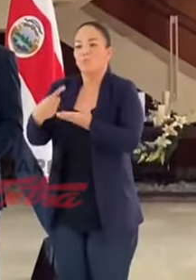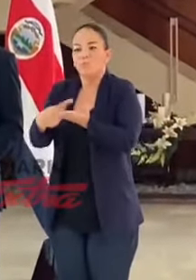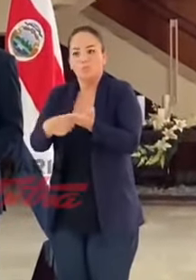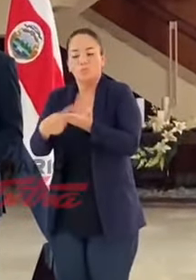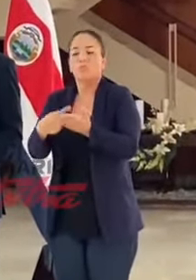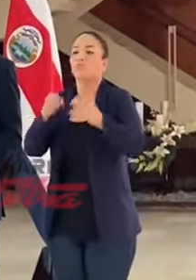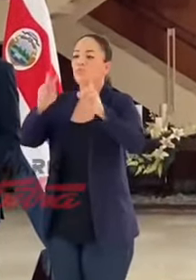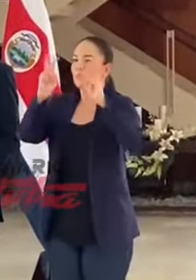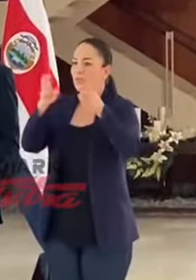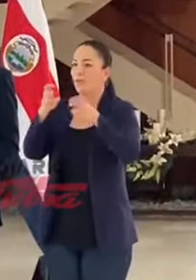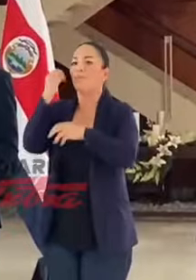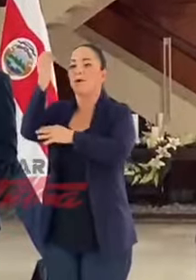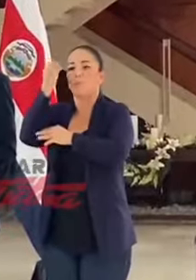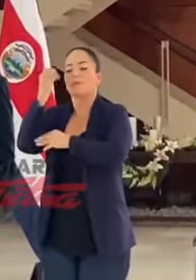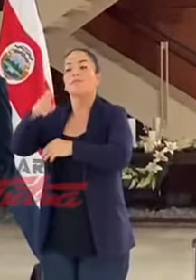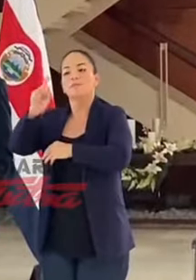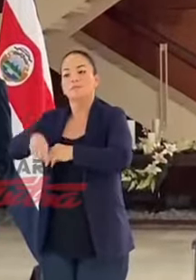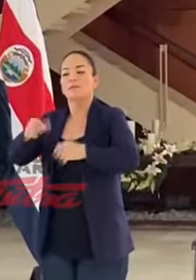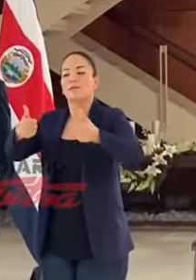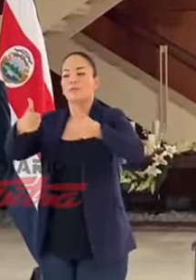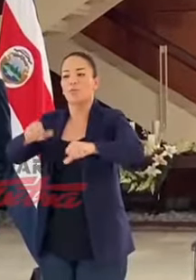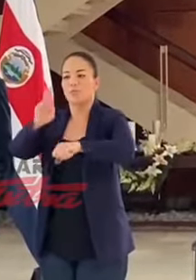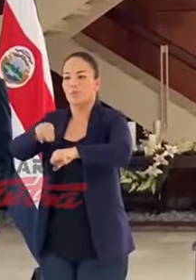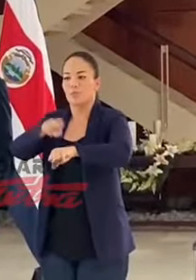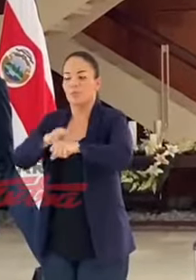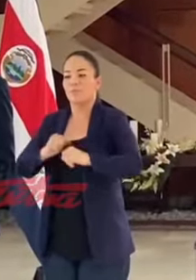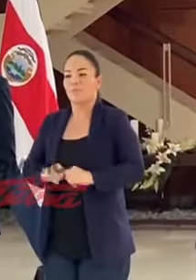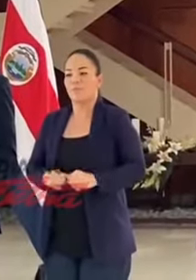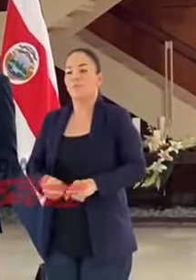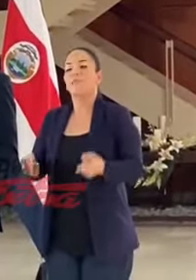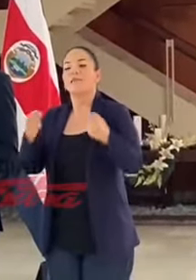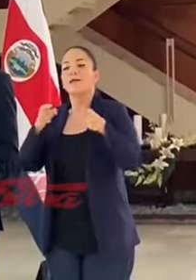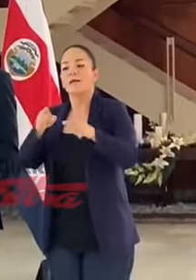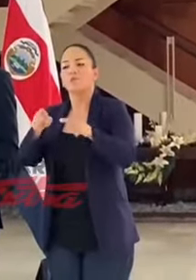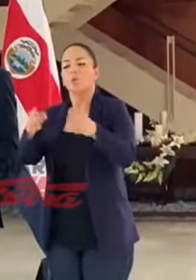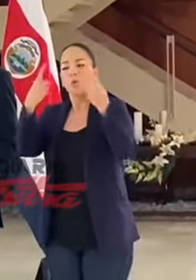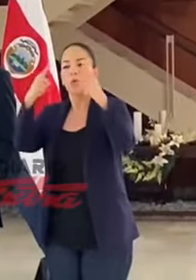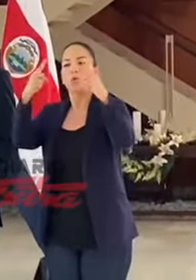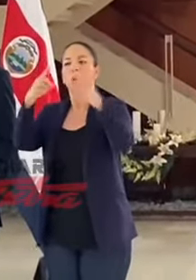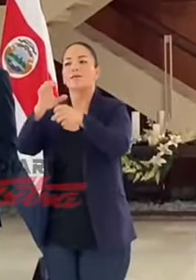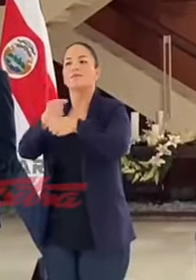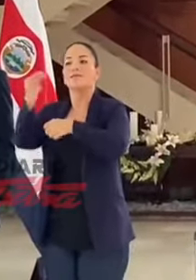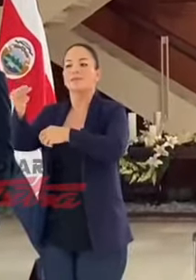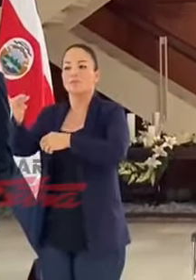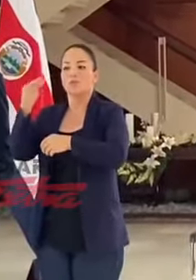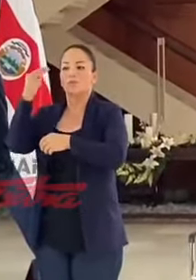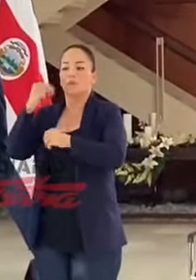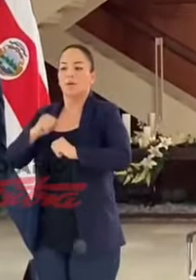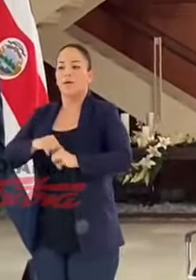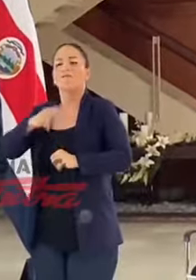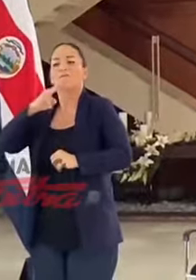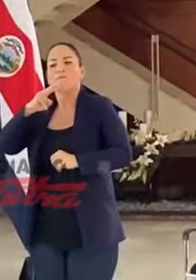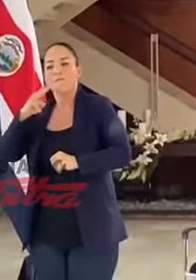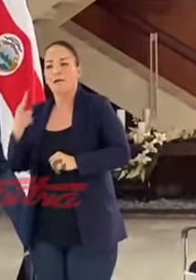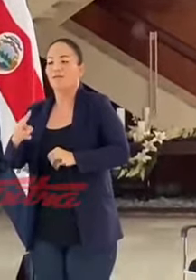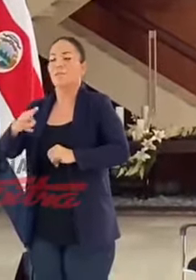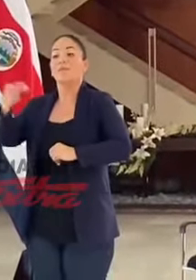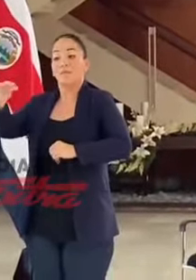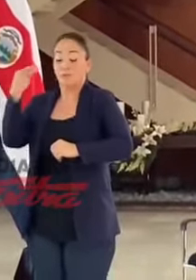es un tema que requería un acuerdo nacional, llevó a un hito histórico,